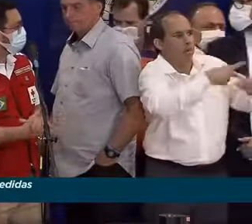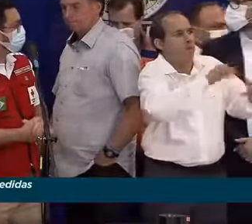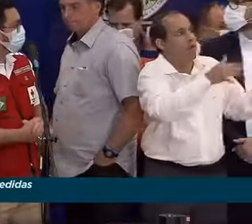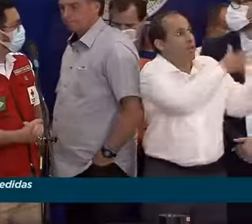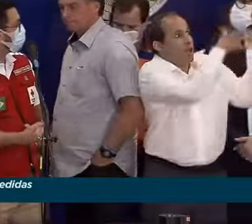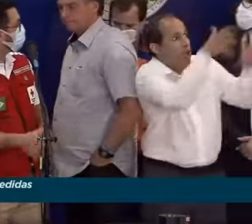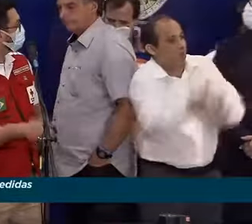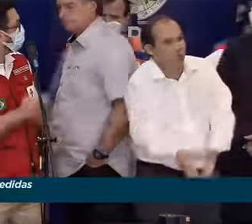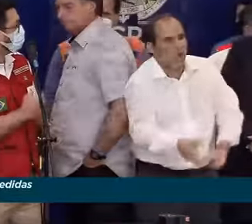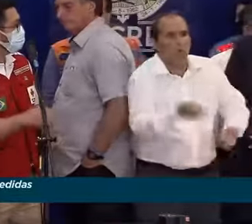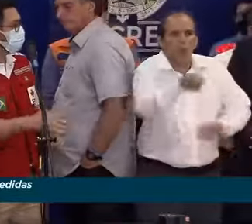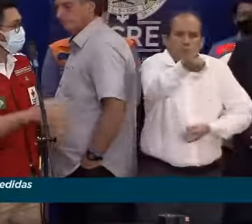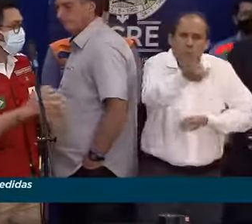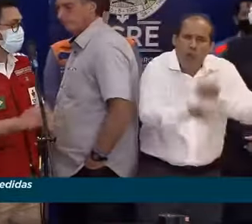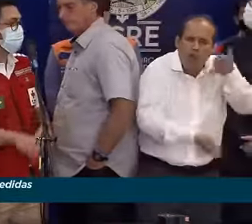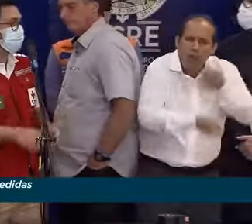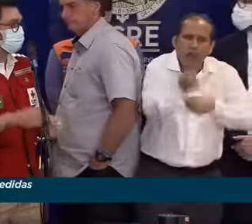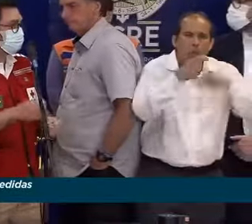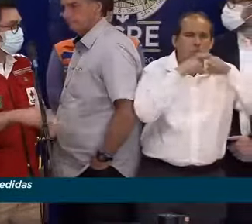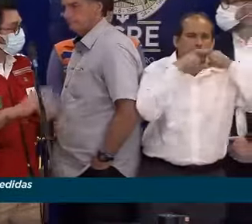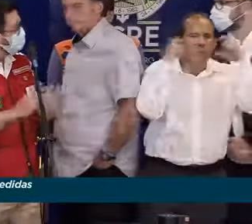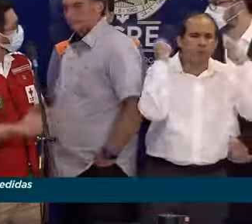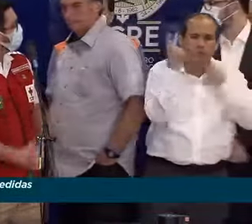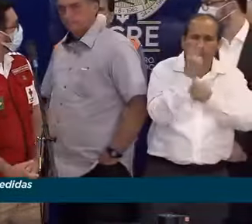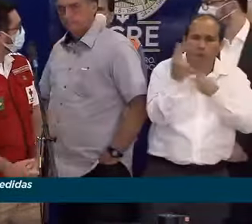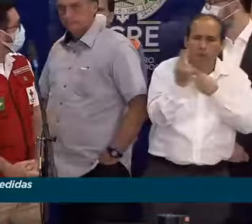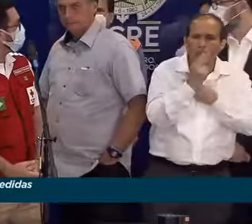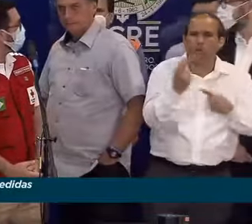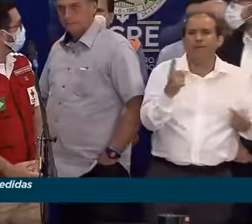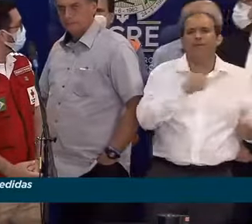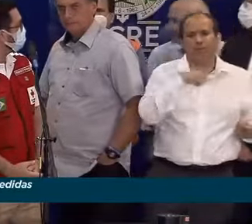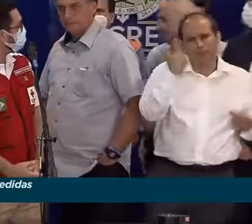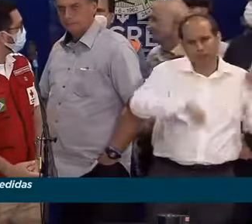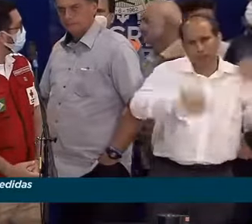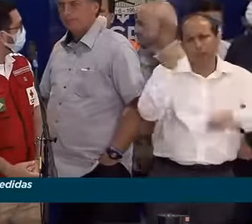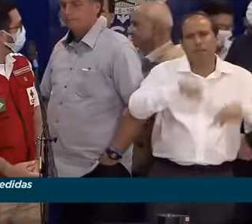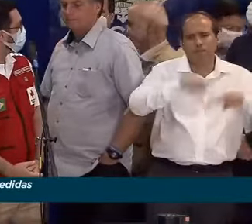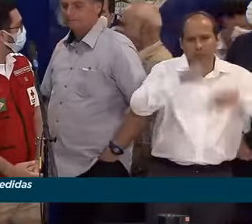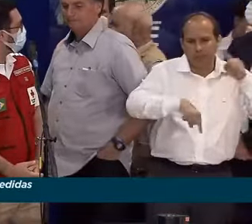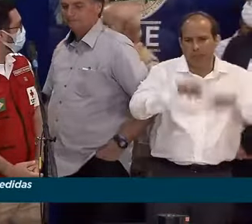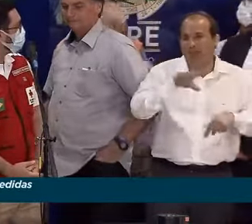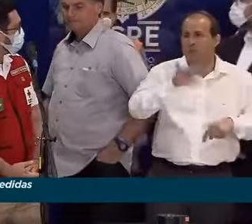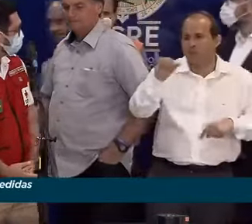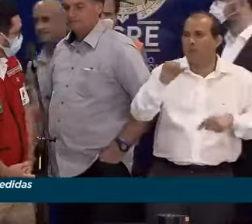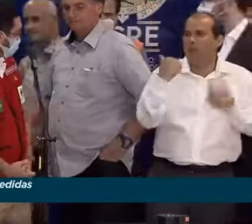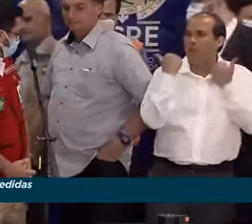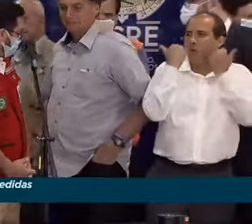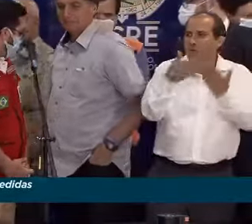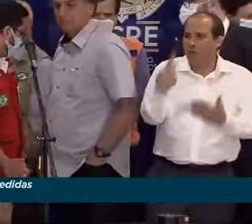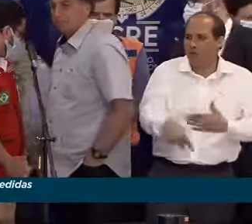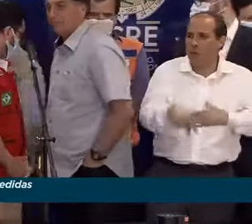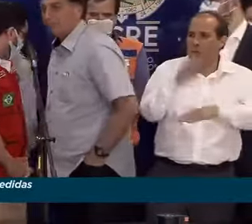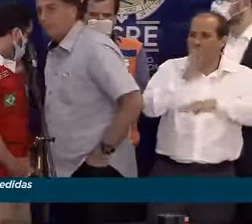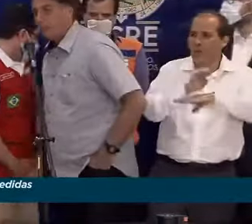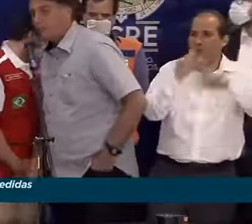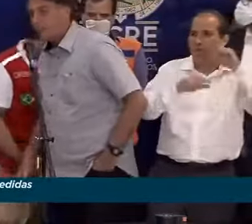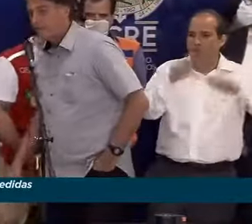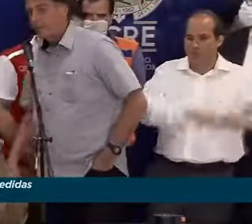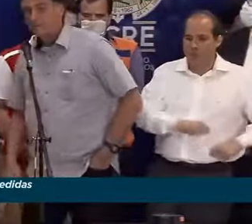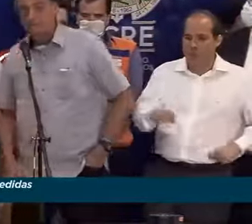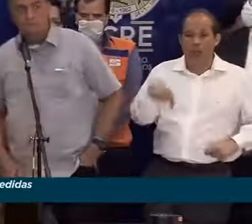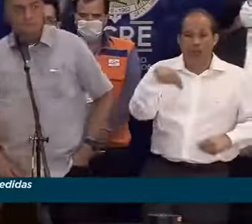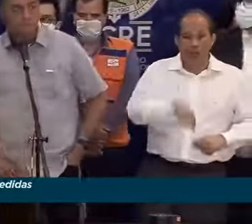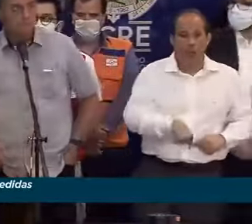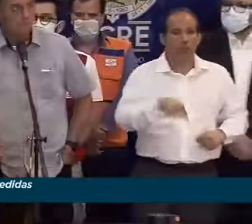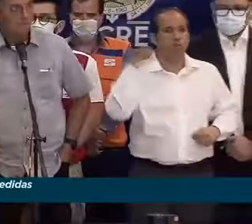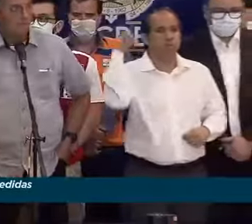está chegando doação. Então, vem máscara de proteção, vem muita coisa aí, presidente. Vamos colocar à disposição aí. Nessa